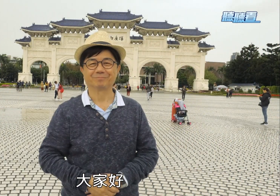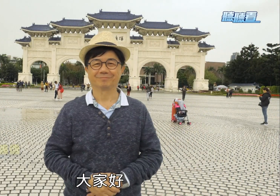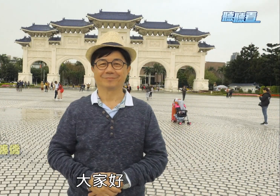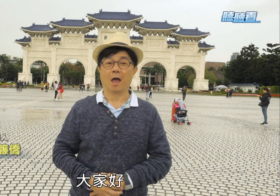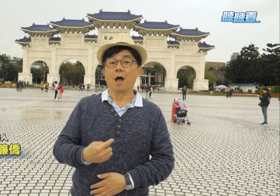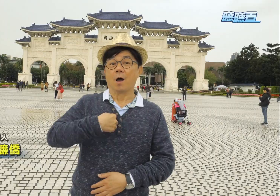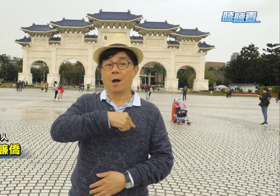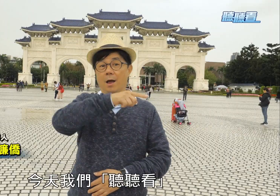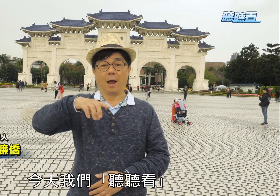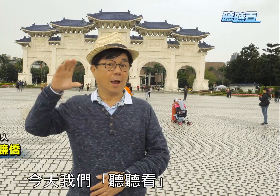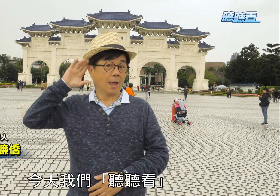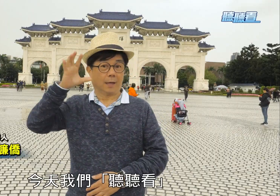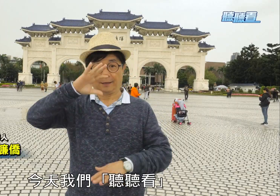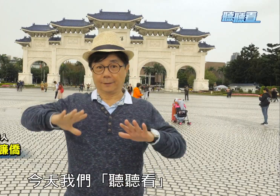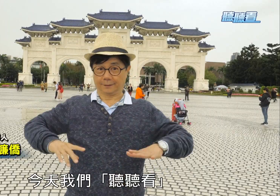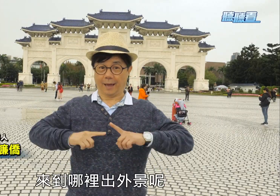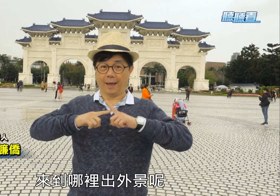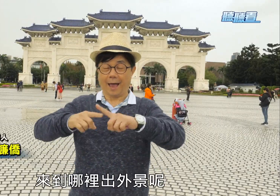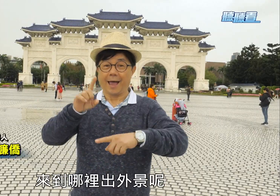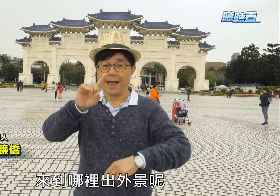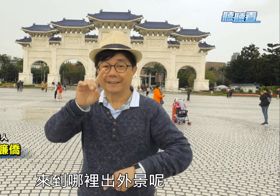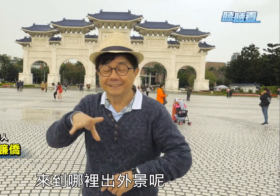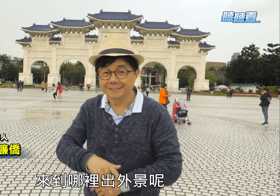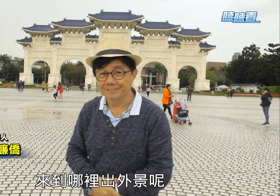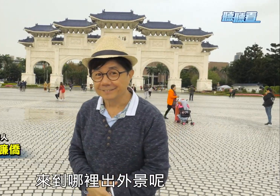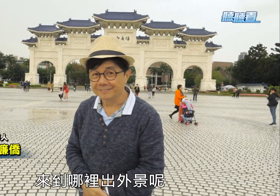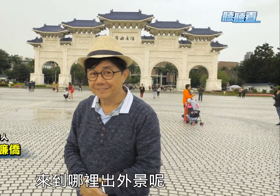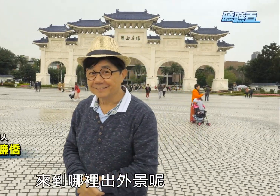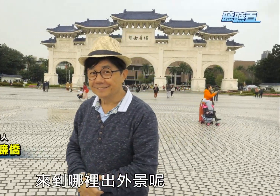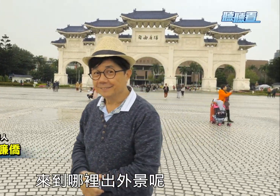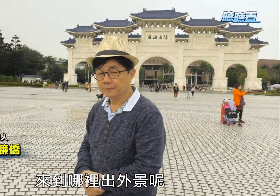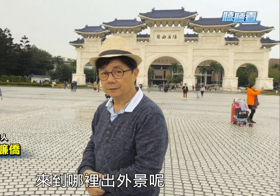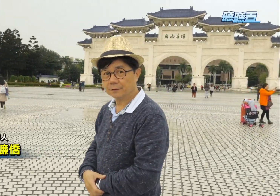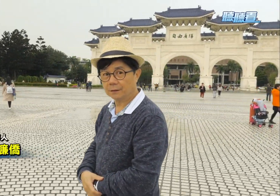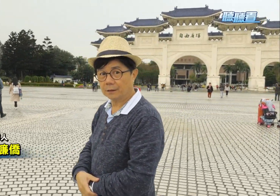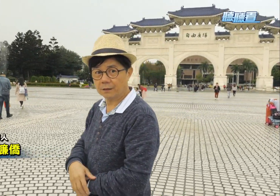大家好，今天我们听听看，来到哪里出外景呢？